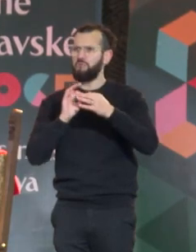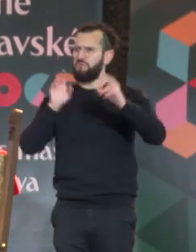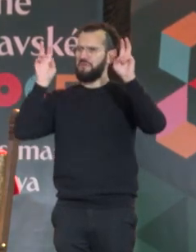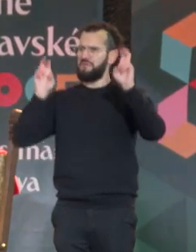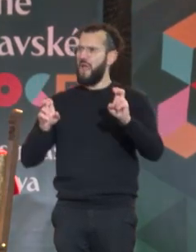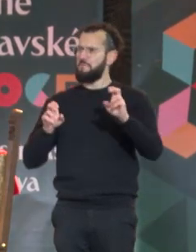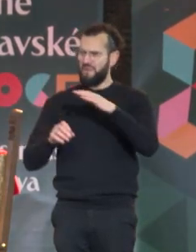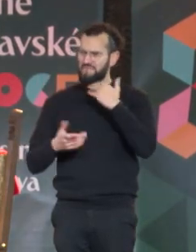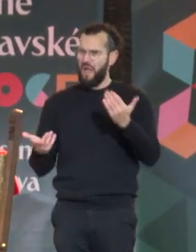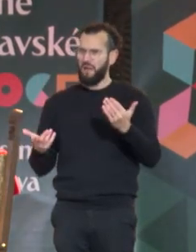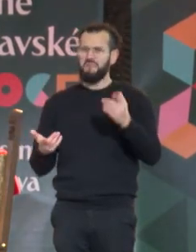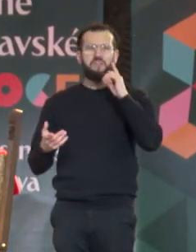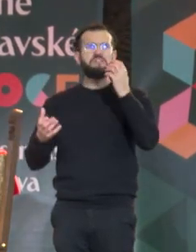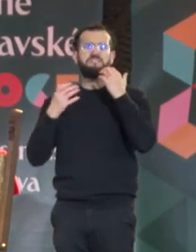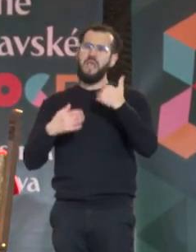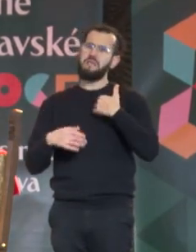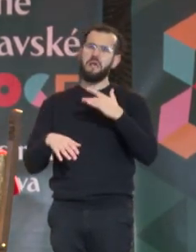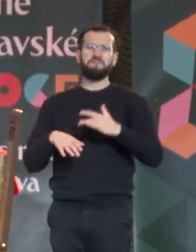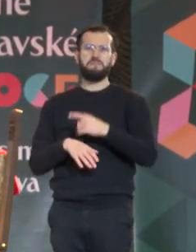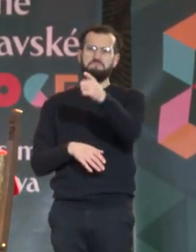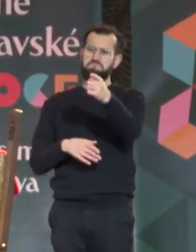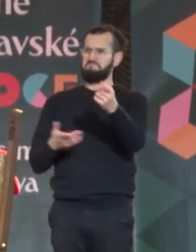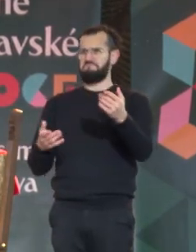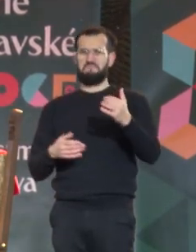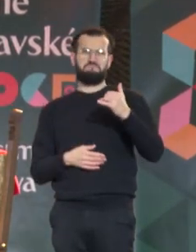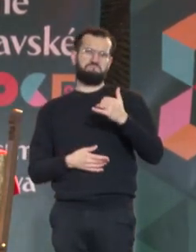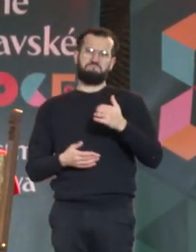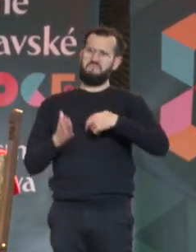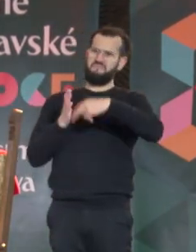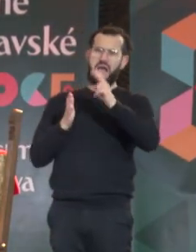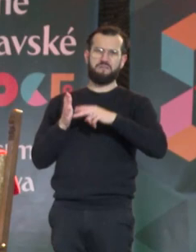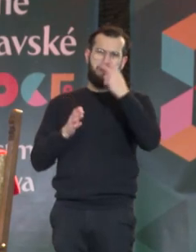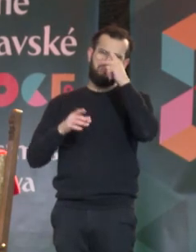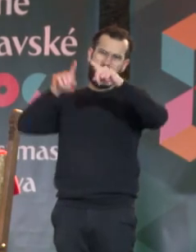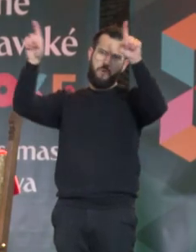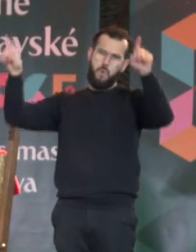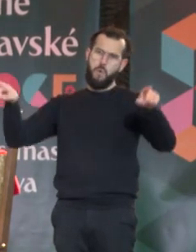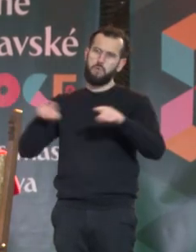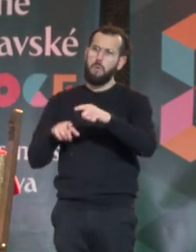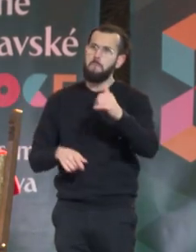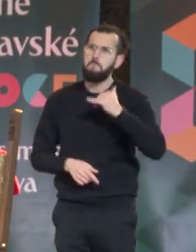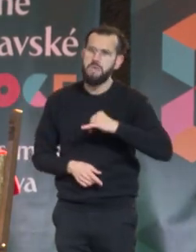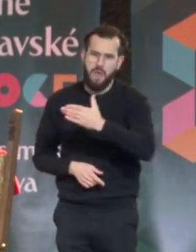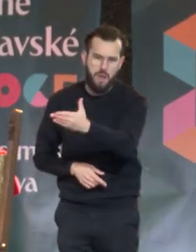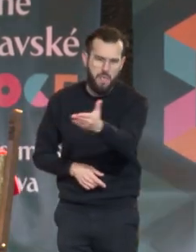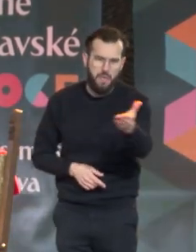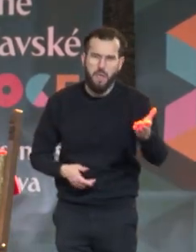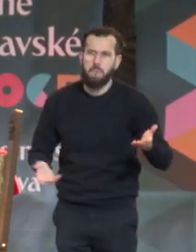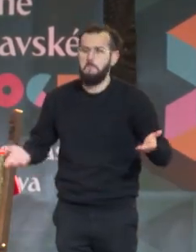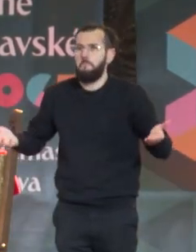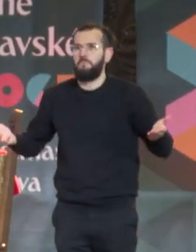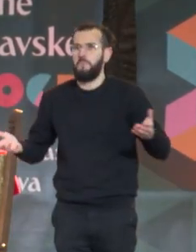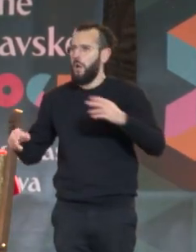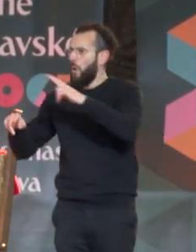Pre mňa je sneh iba farba. Beloba za oknom. Ale stav sa, že všetky ostatné